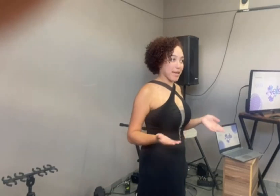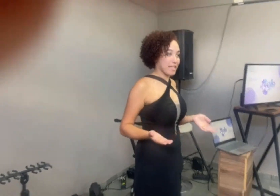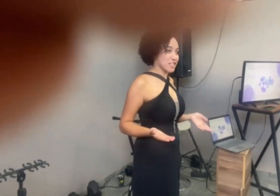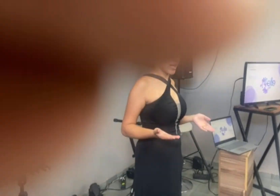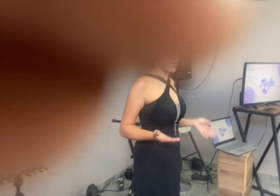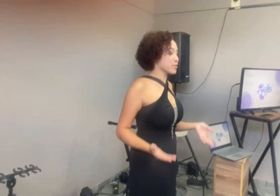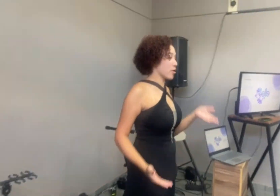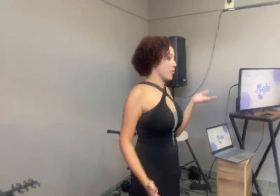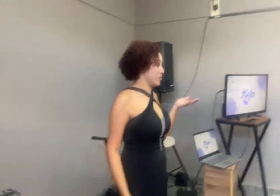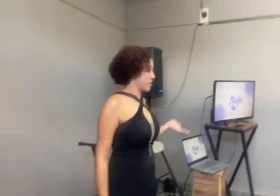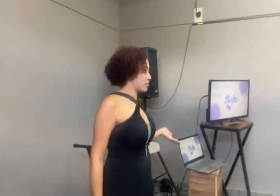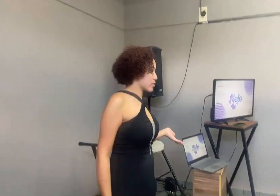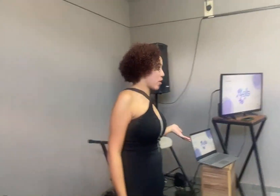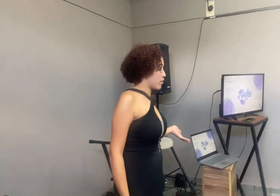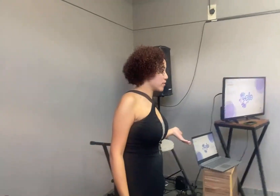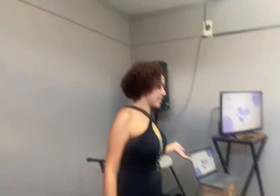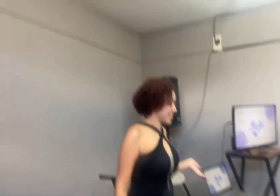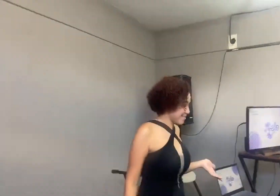novamente, né, alguns combustíveis novos.